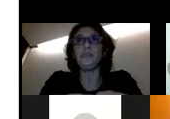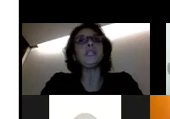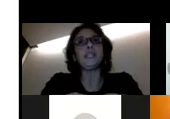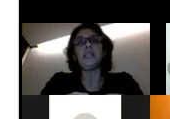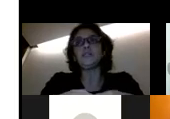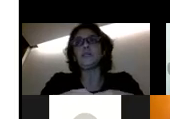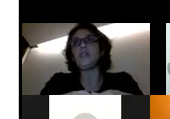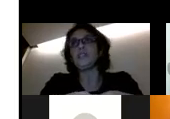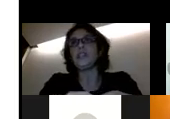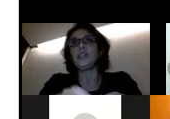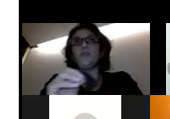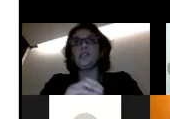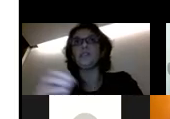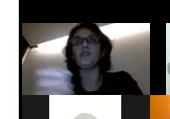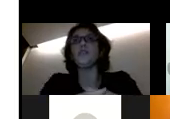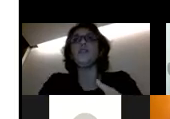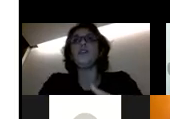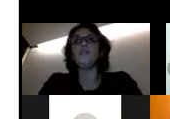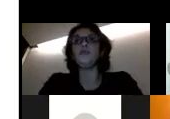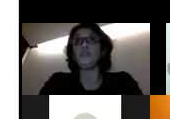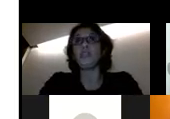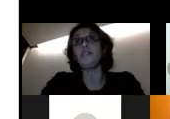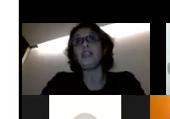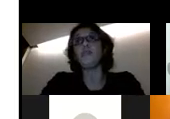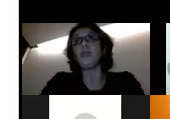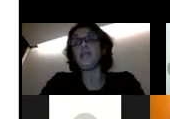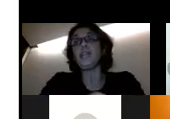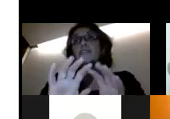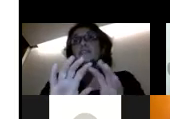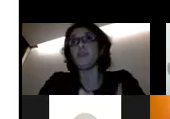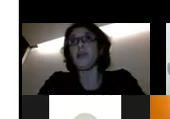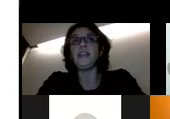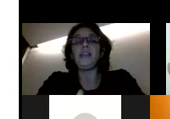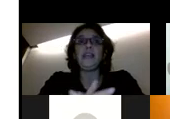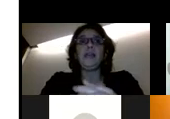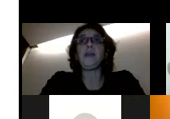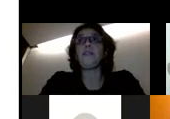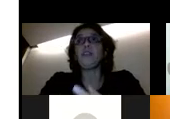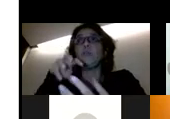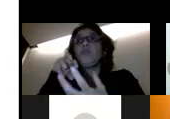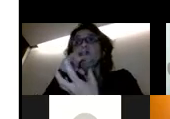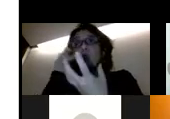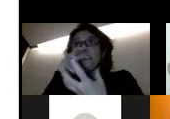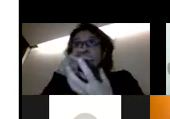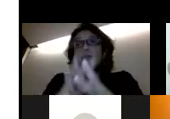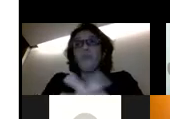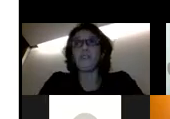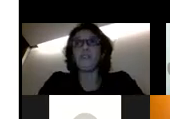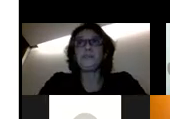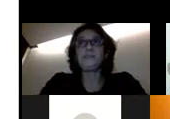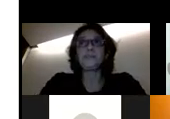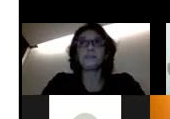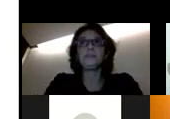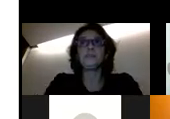torso, ¿no? Que esos podían estar ejecutando como construcciones verbales no manuales en forma más bien como un constructo